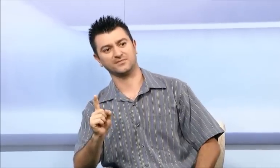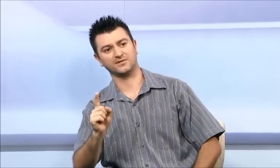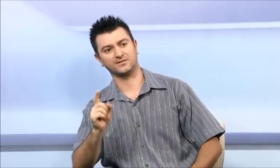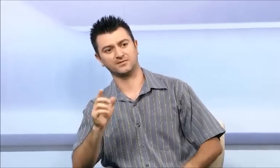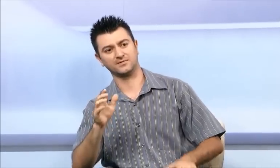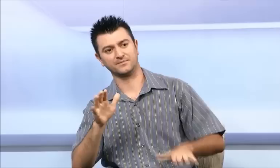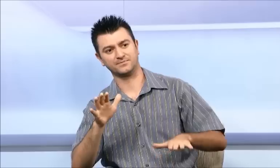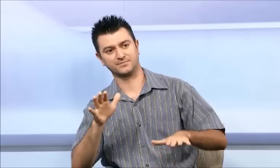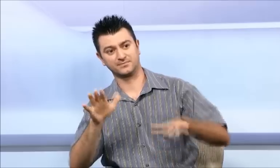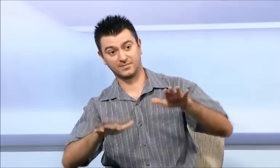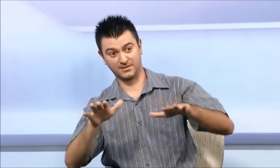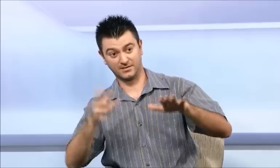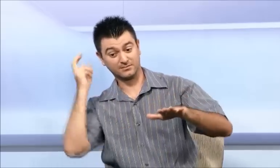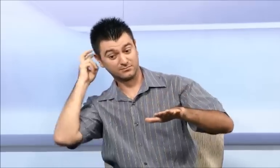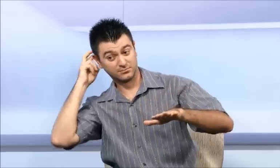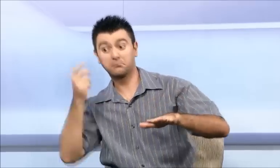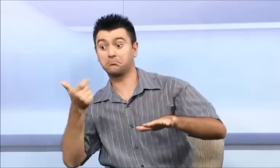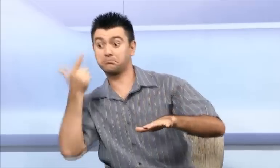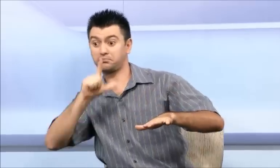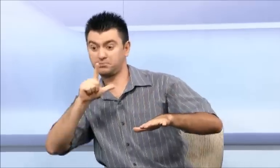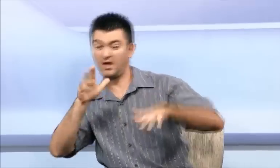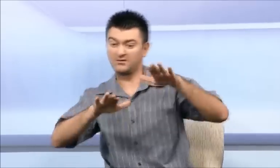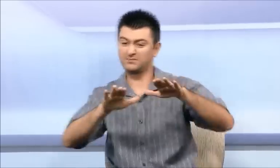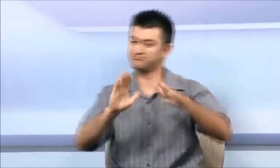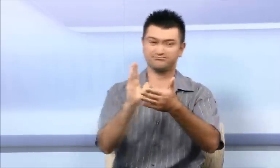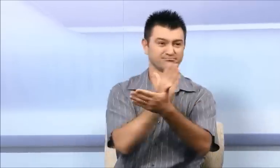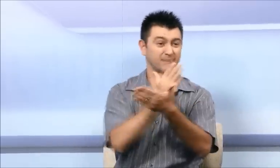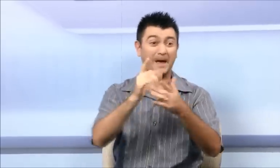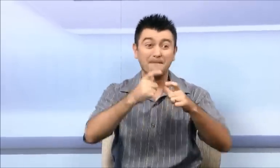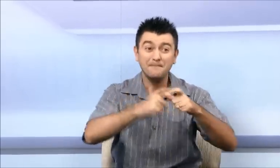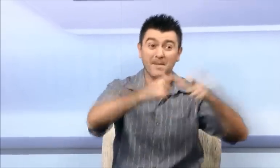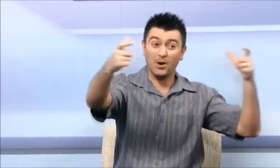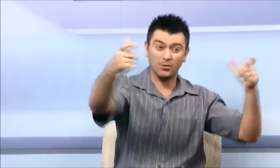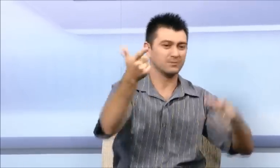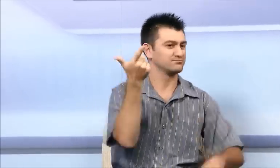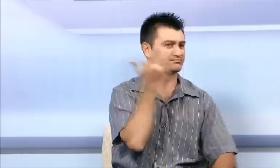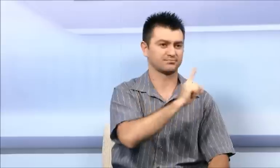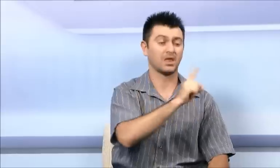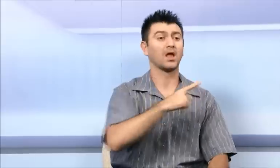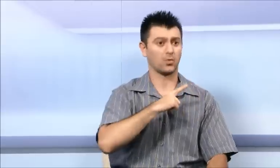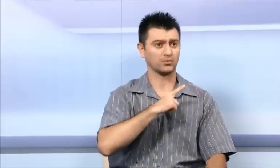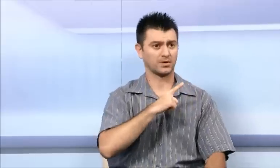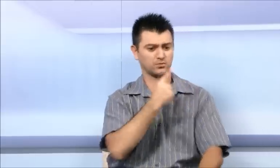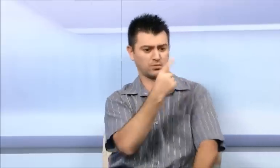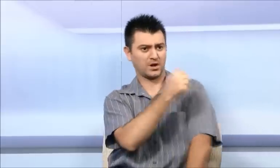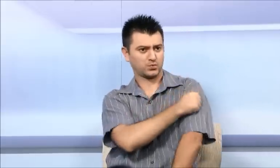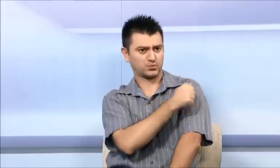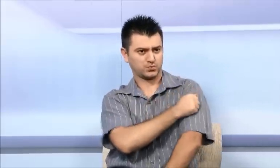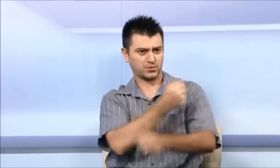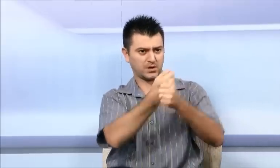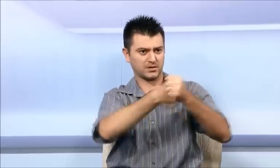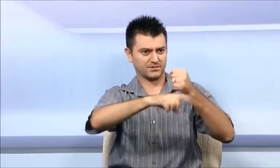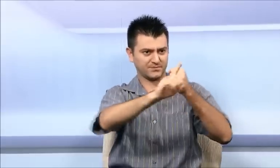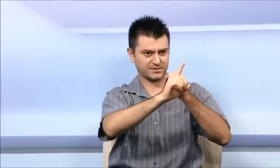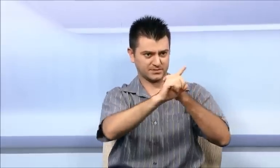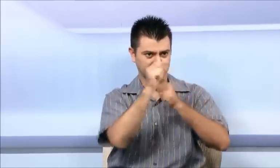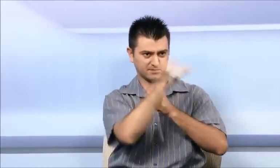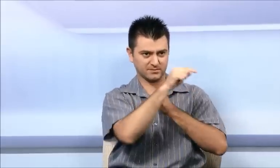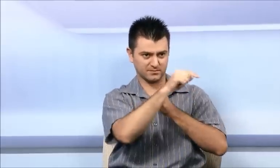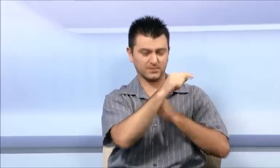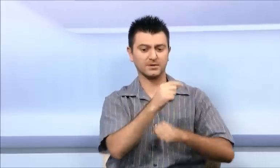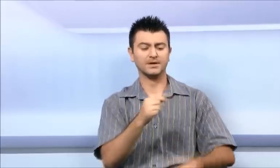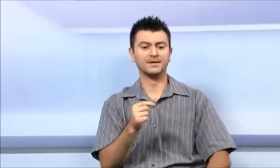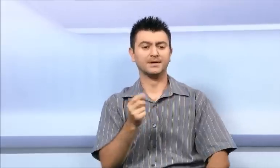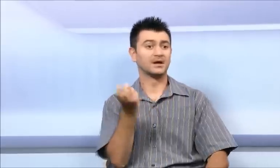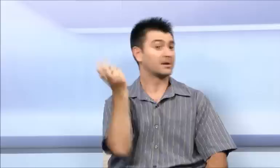O implante coclear pode ser certo, pode ser errado, com algumas pessoas dá certo, com outras não dá certo. Tem